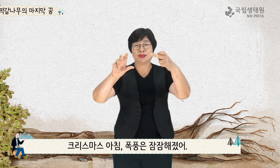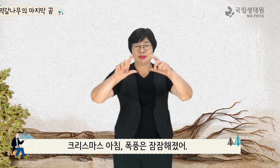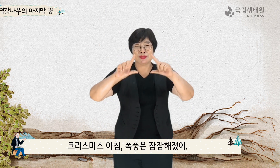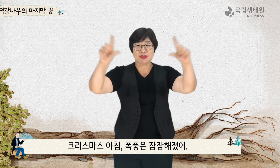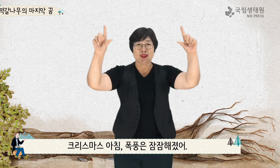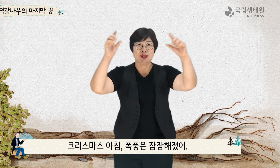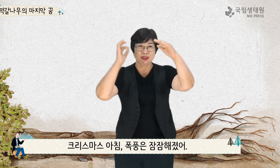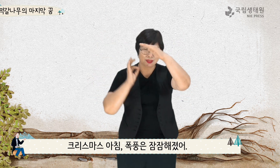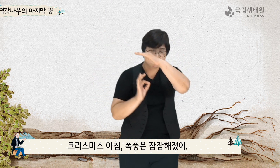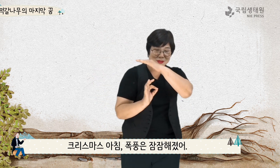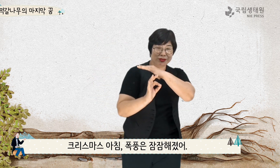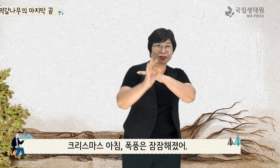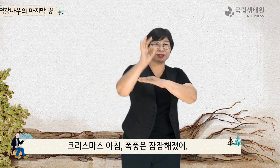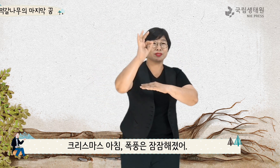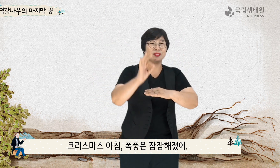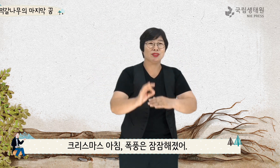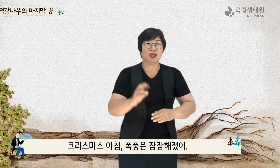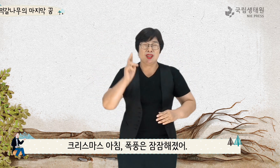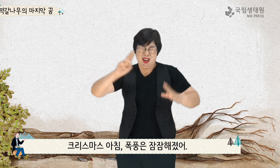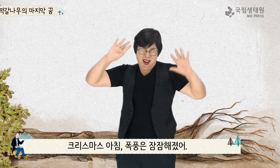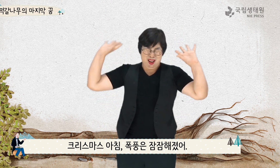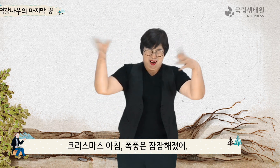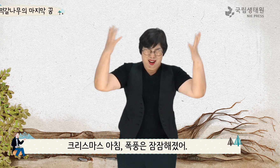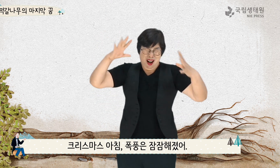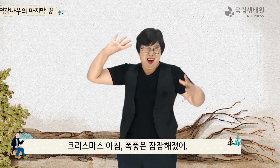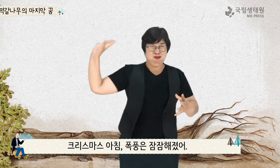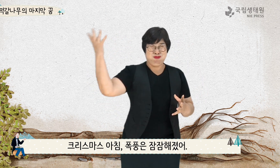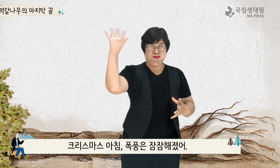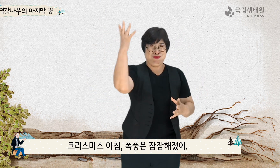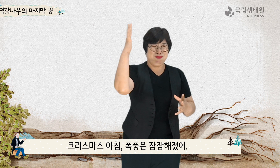크리스마스 아침, 폭풍은 잠잠해졌어.